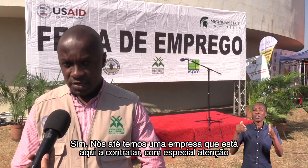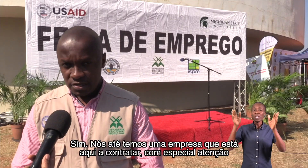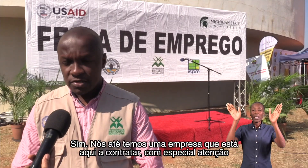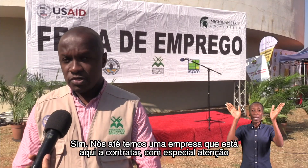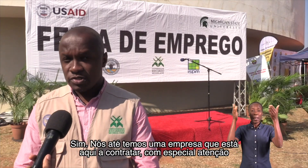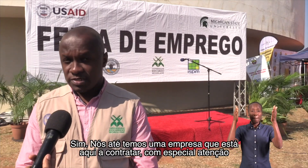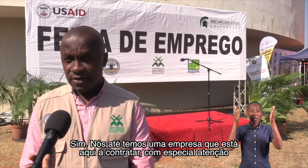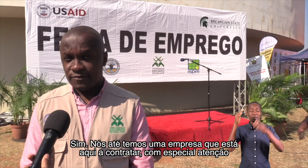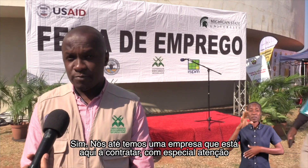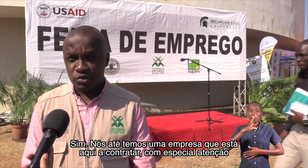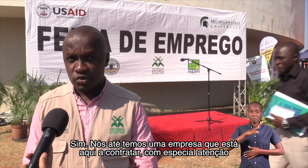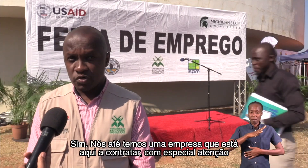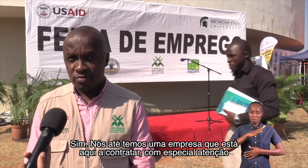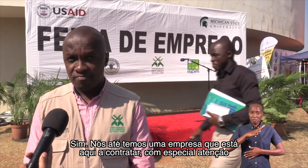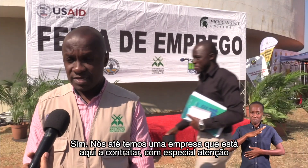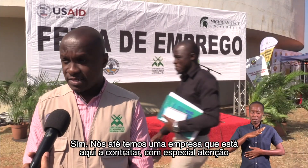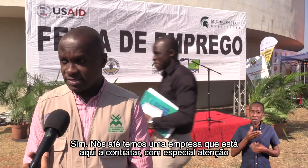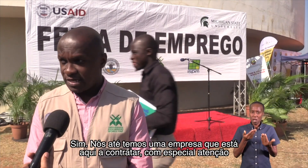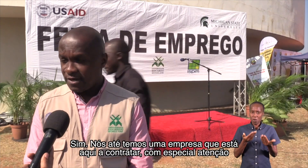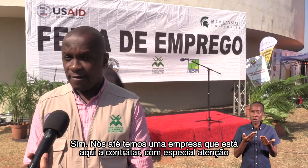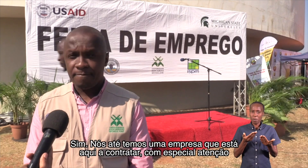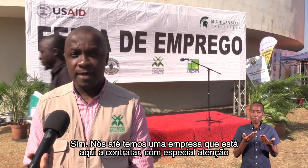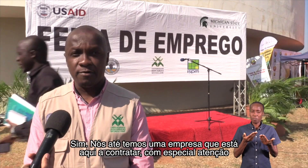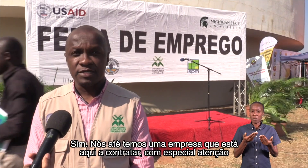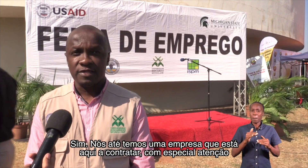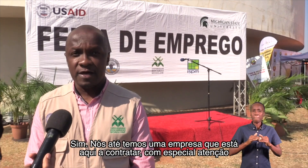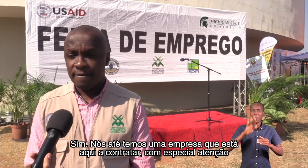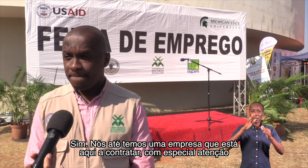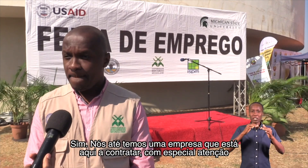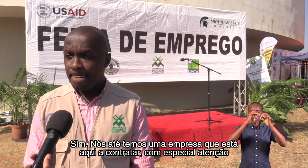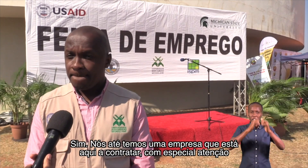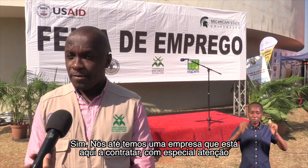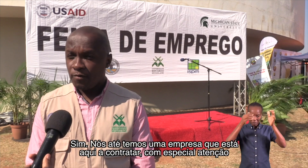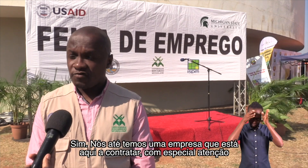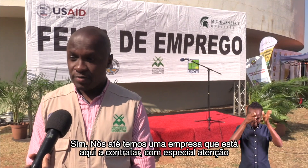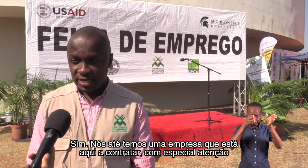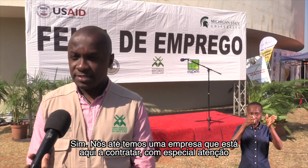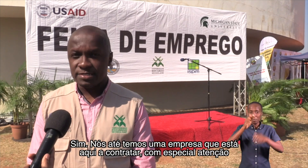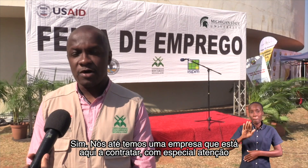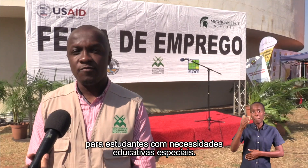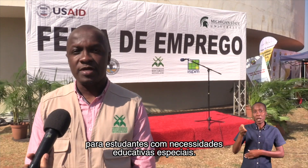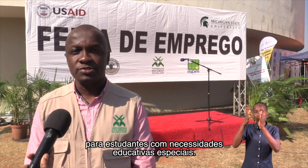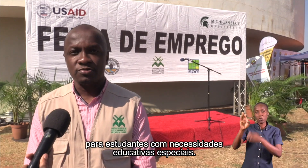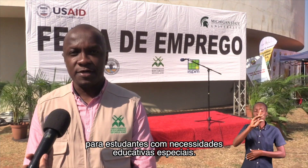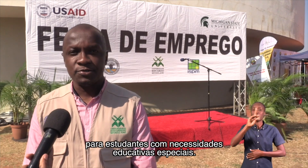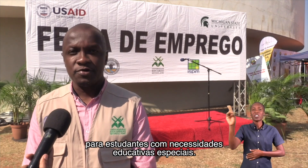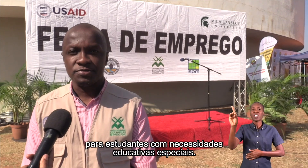Sim, nós até temos uma empresa que está aqui a contratar com especial atenção para estudantes com